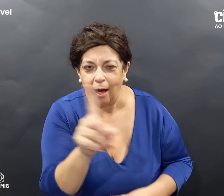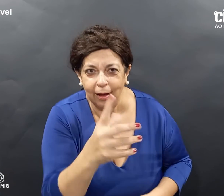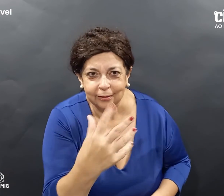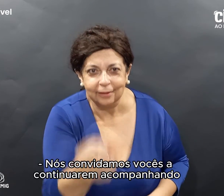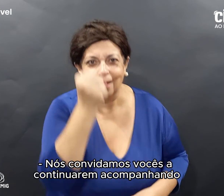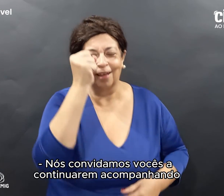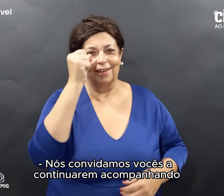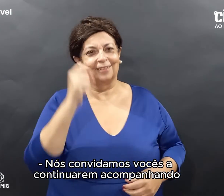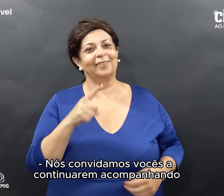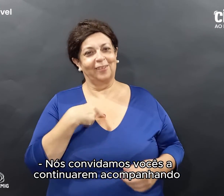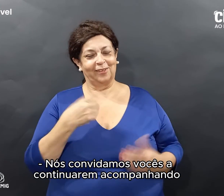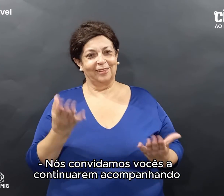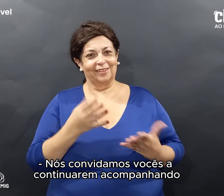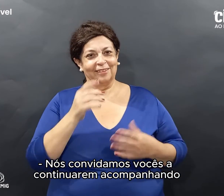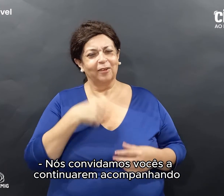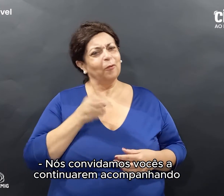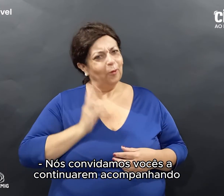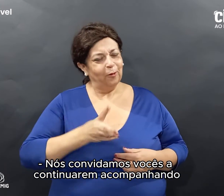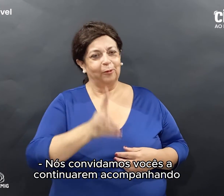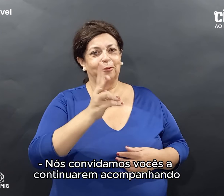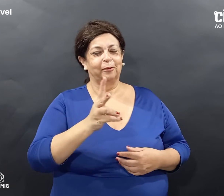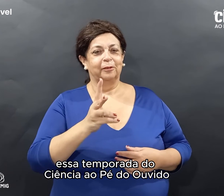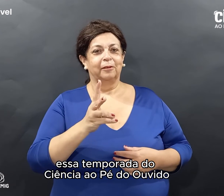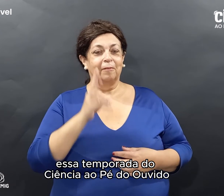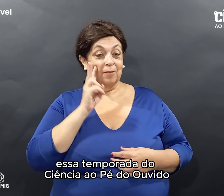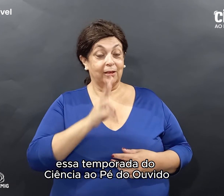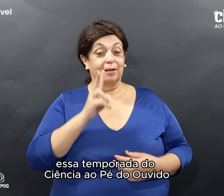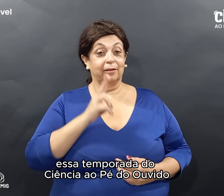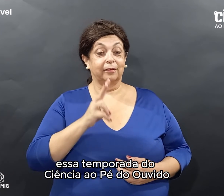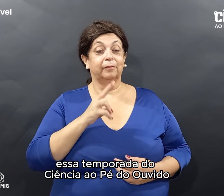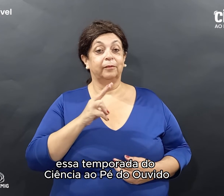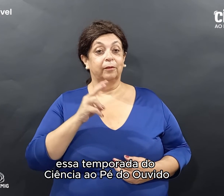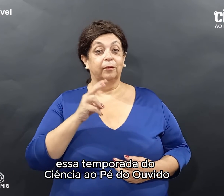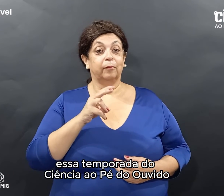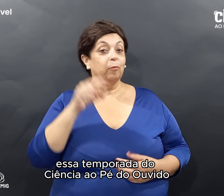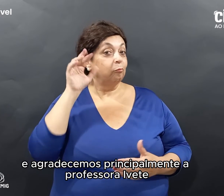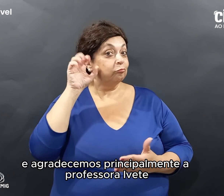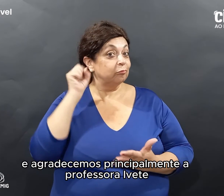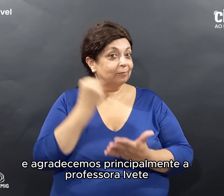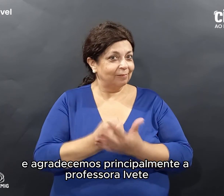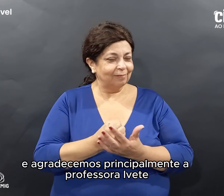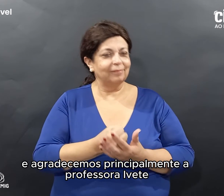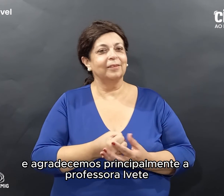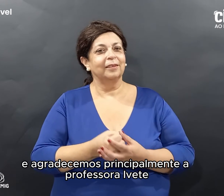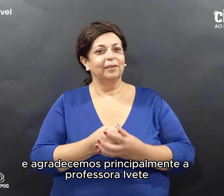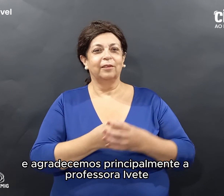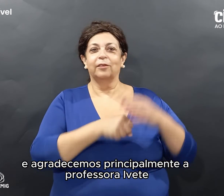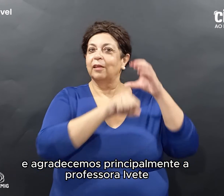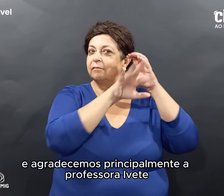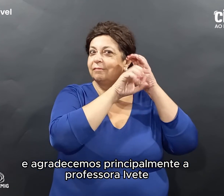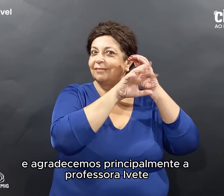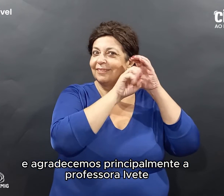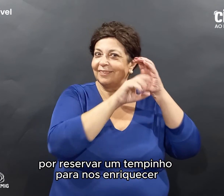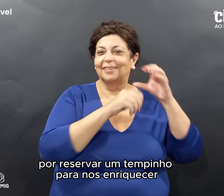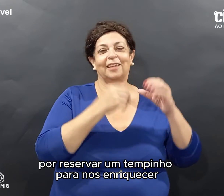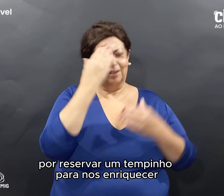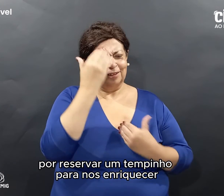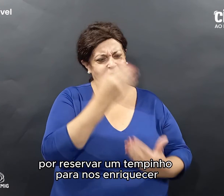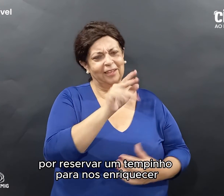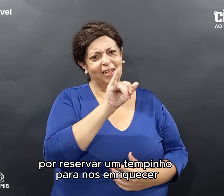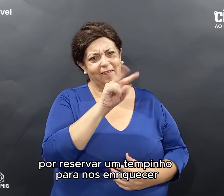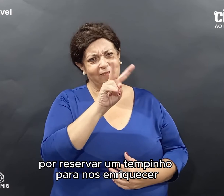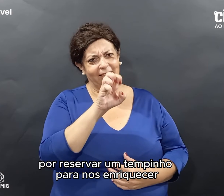hoje. Nós convidamos vocês a continuarem acompanhando essa temporada do Ciência ao Pé do Ouvido e agradecemos principalmente a professora Ivete